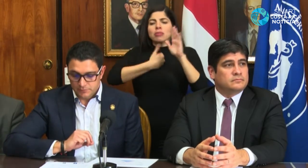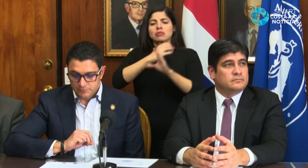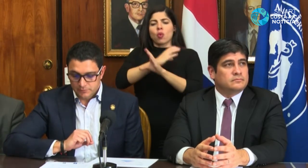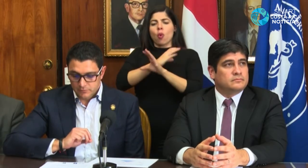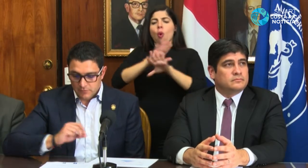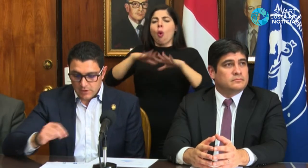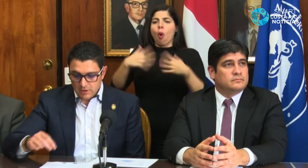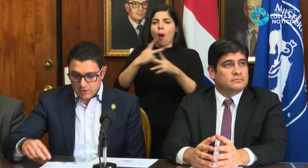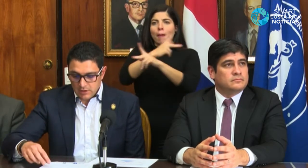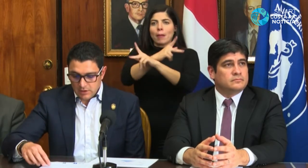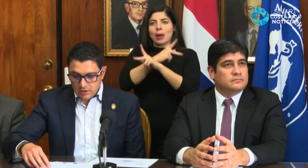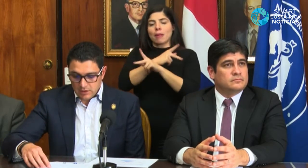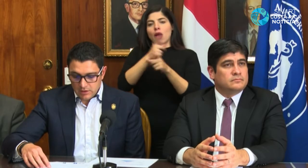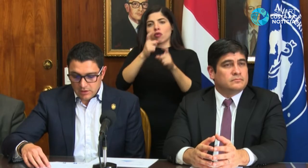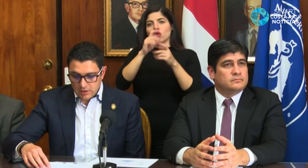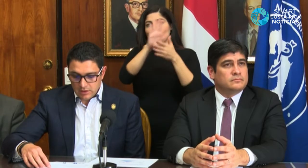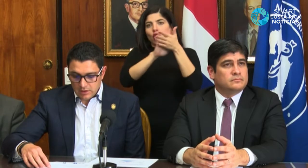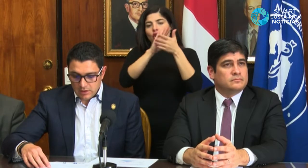prevención.